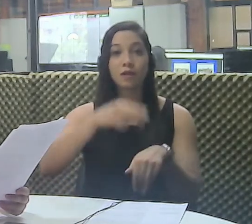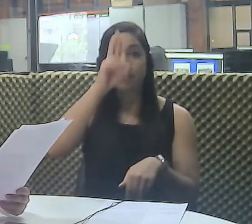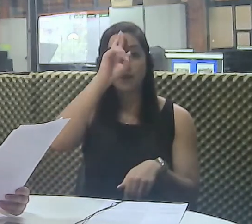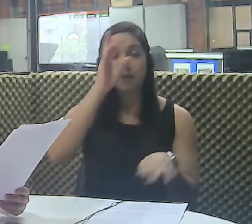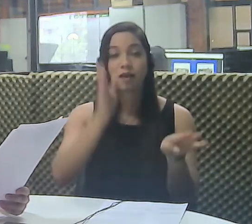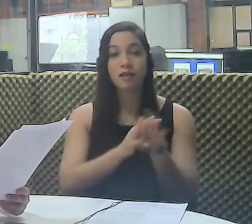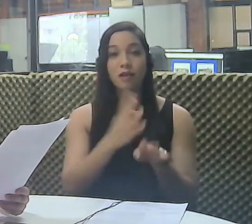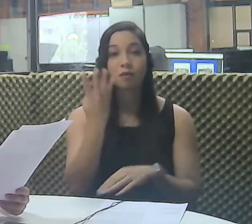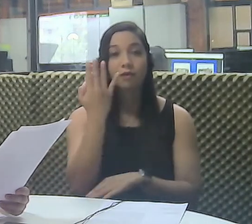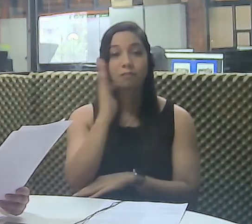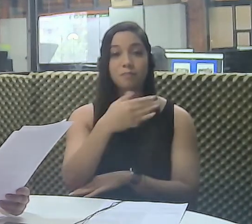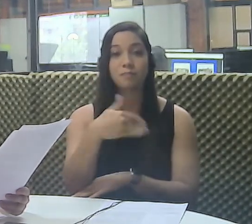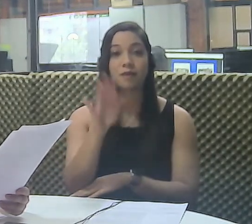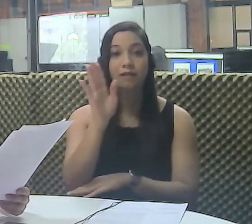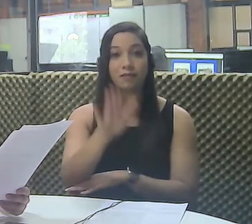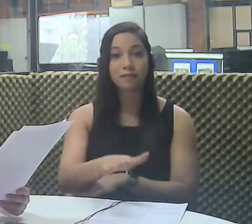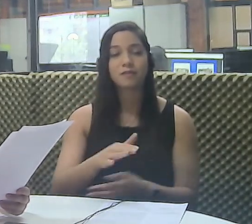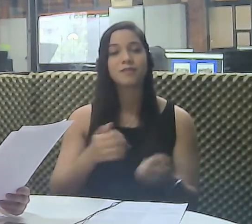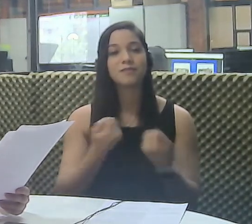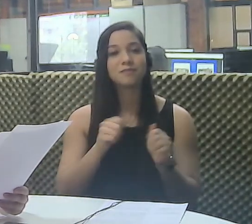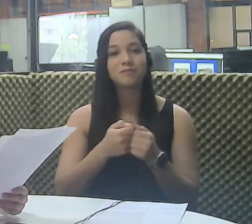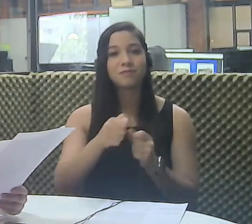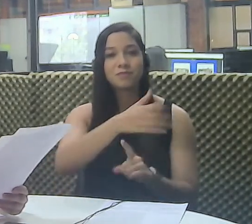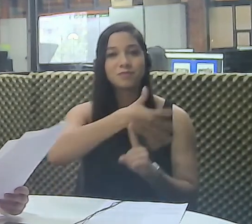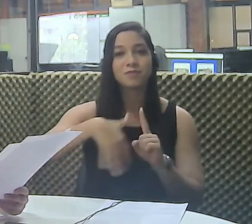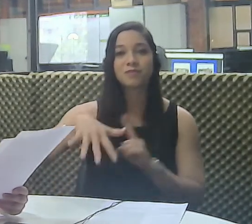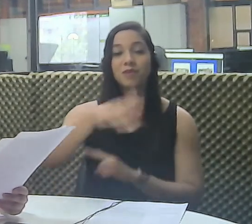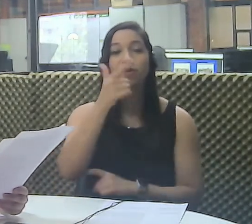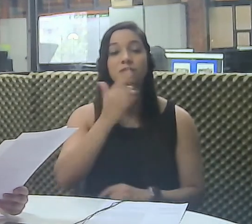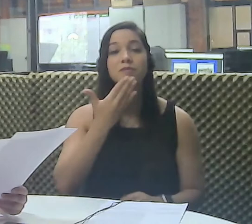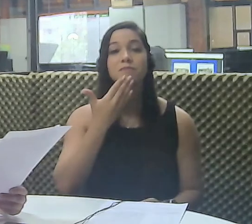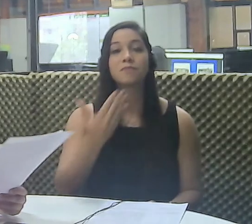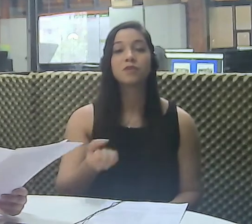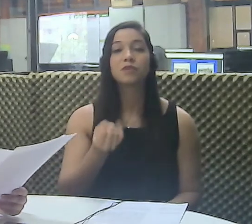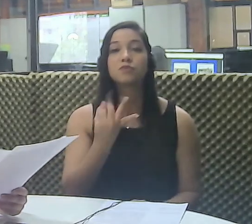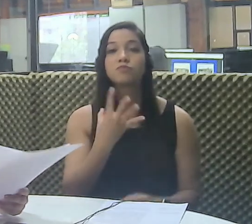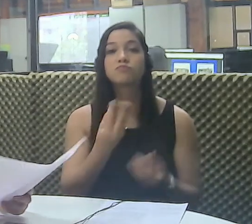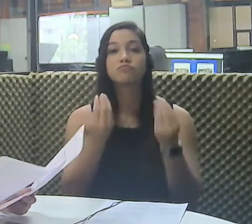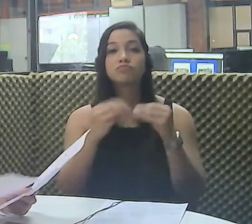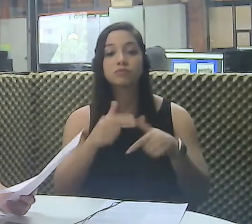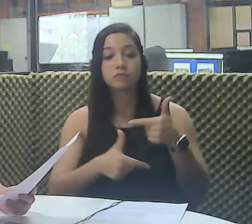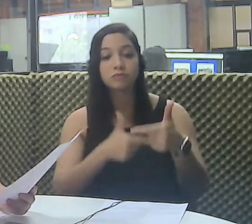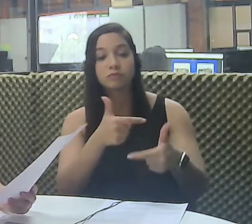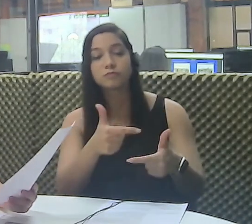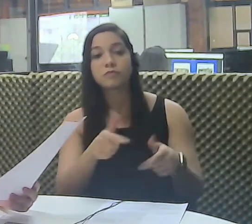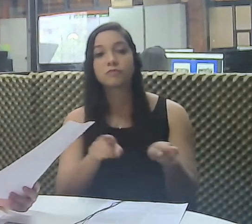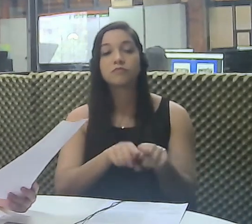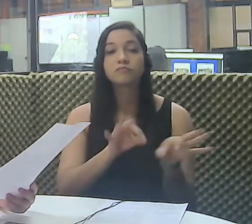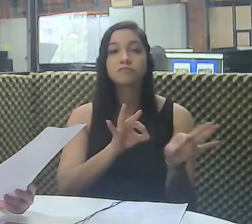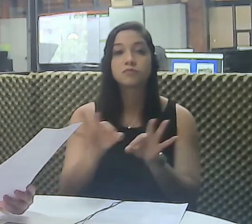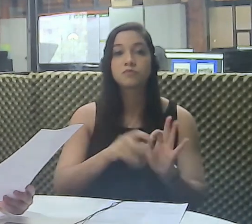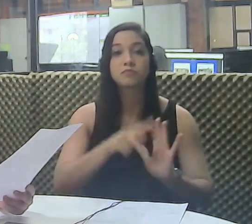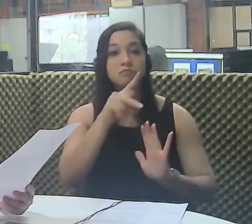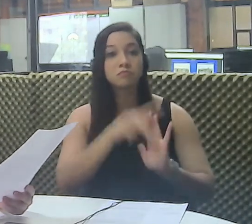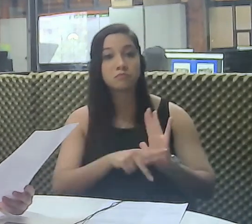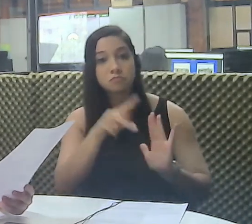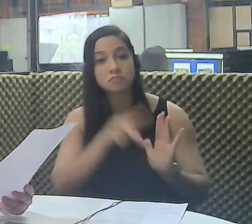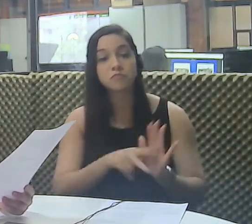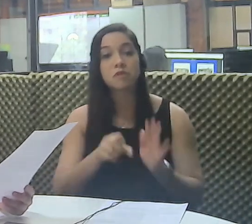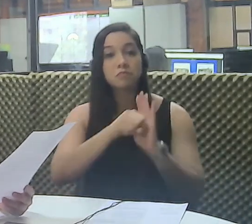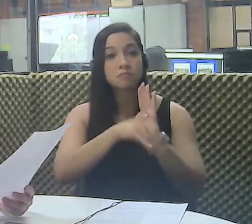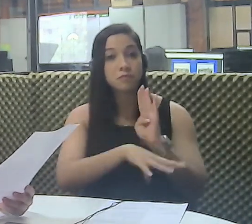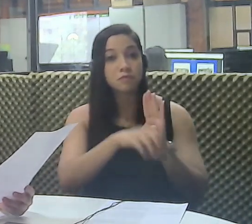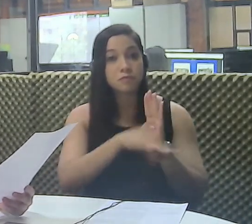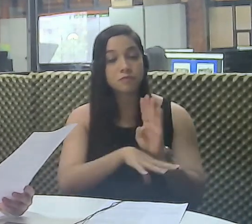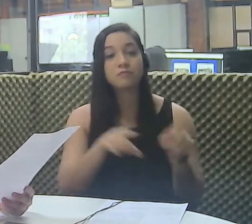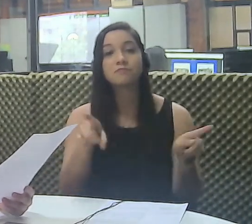às 4 e 6 da tarde pelo busão social é possível solicitar infecções em serviços programas projetos e